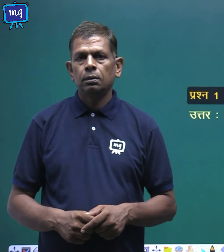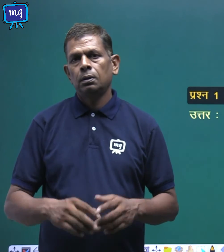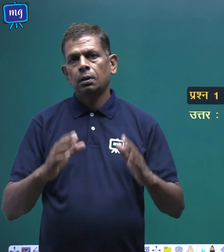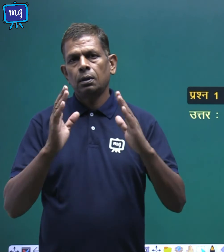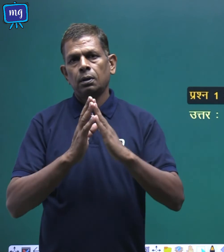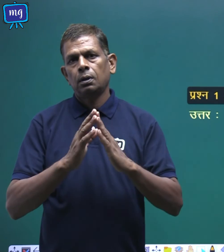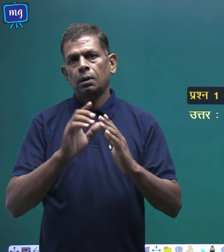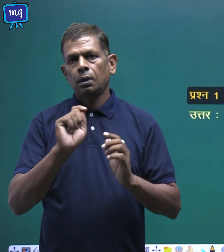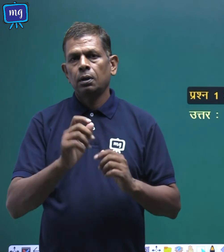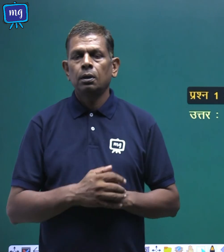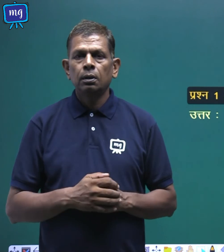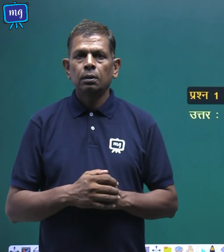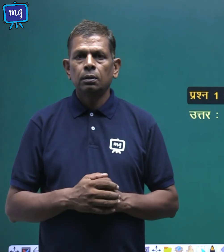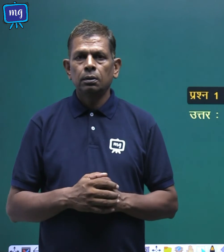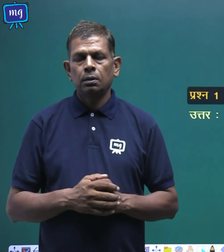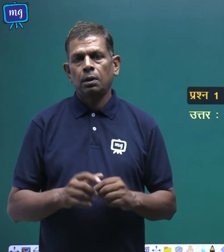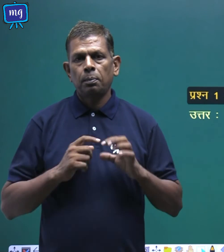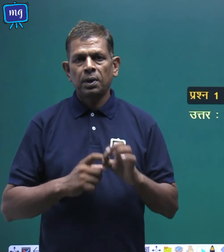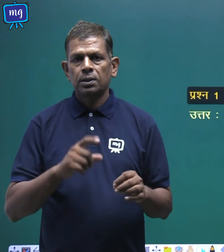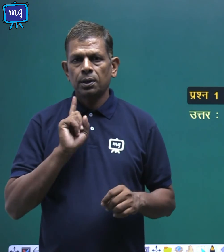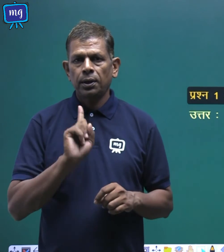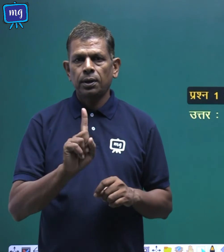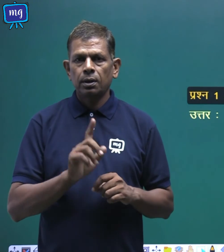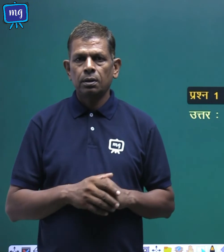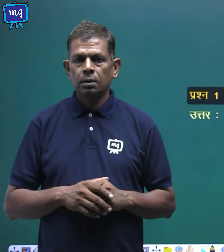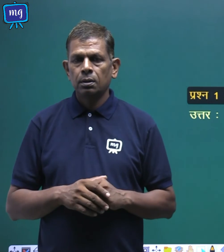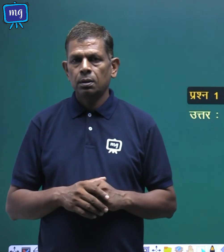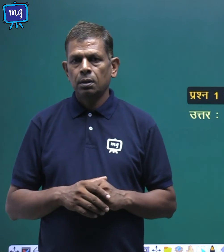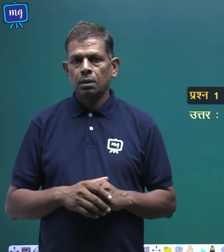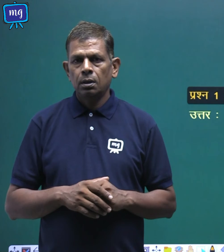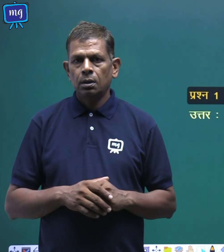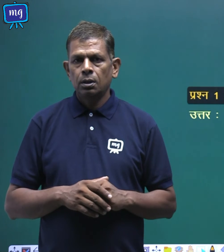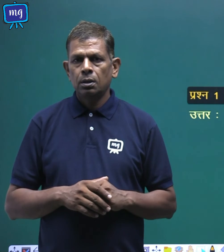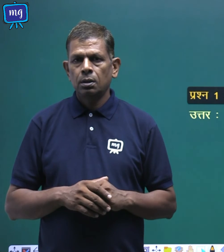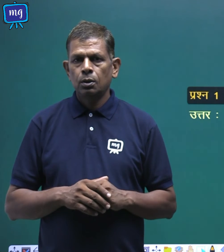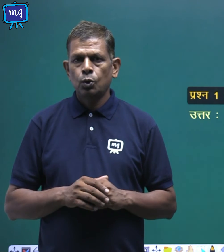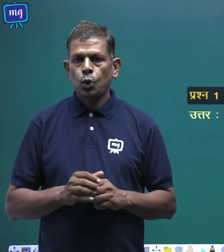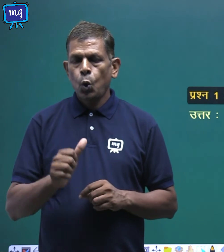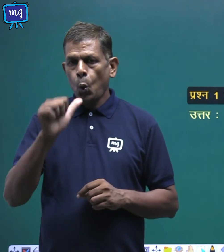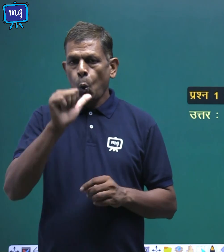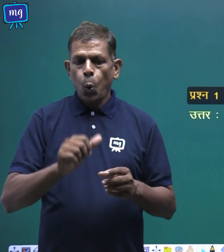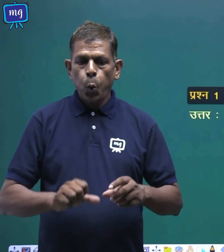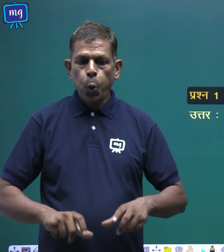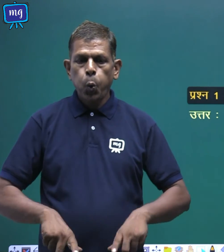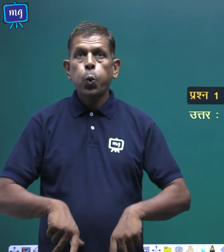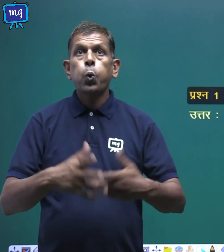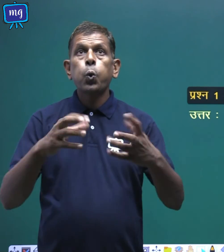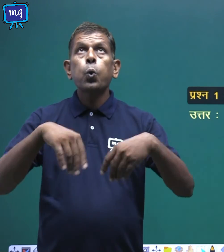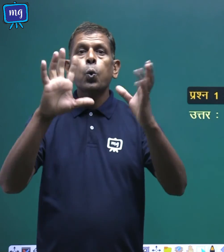गृह कार्य। प्रश्न 1, वाष्पन किसे कहते हैं?